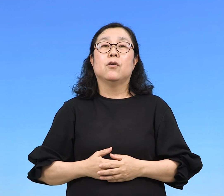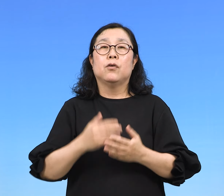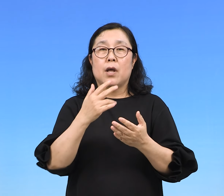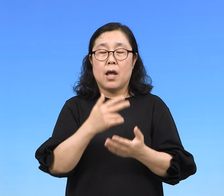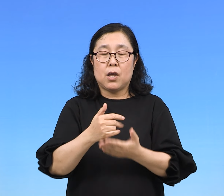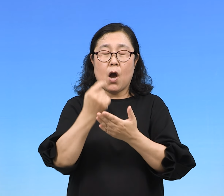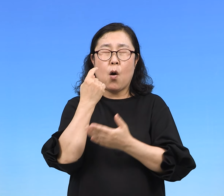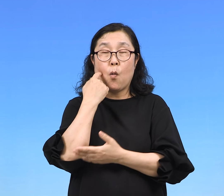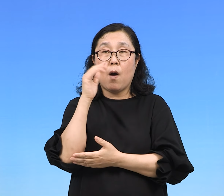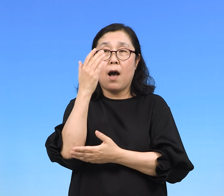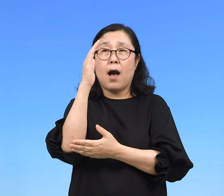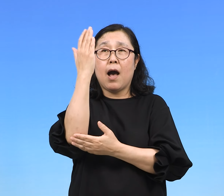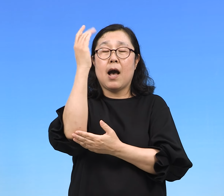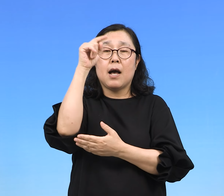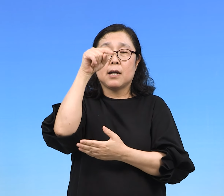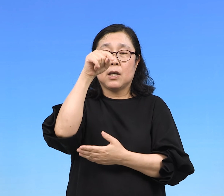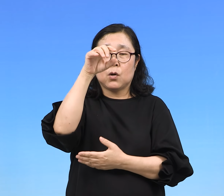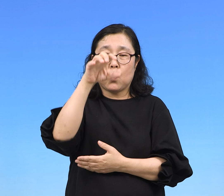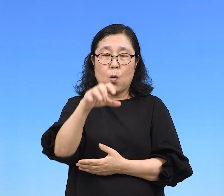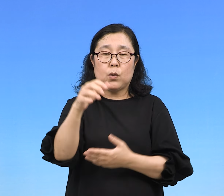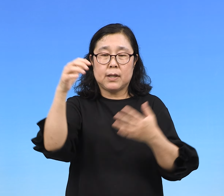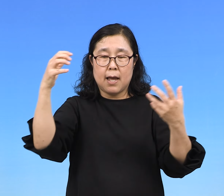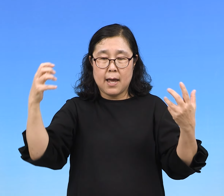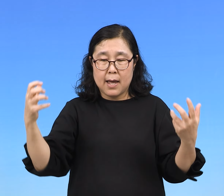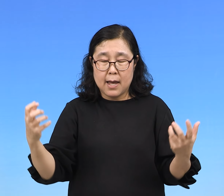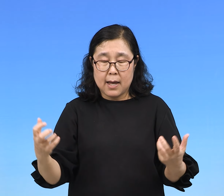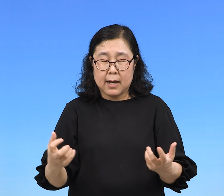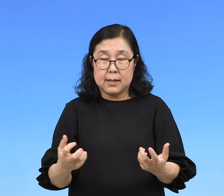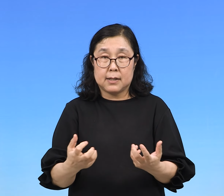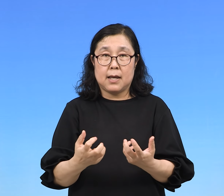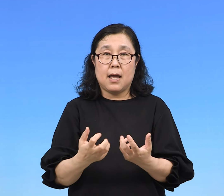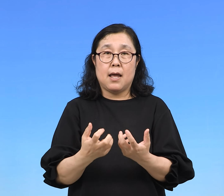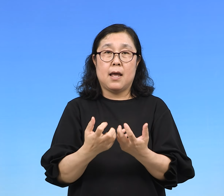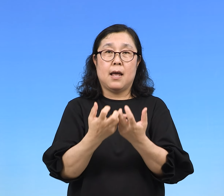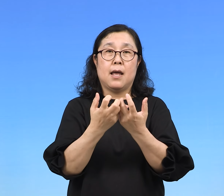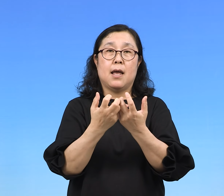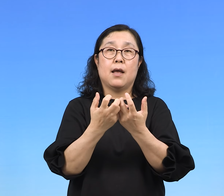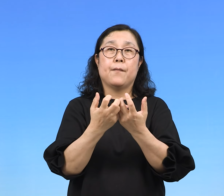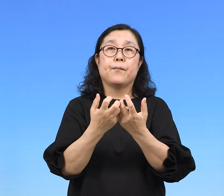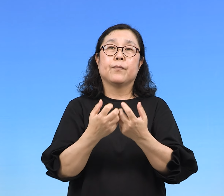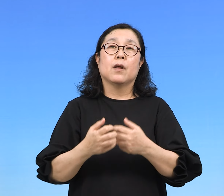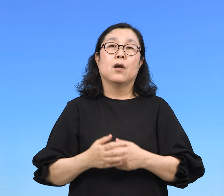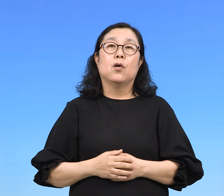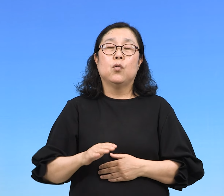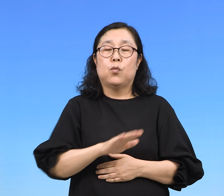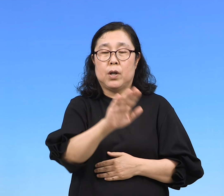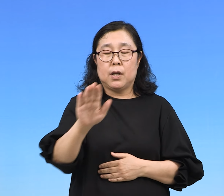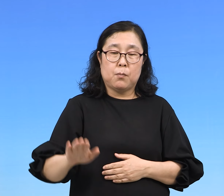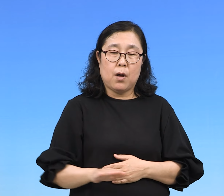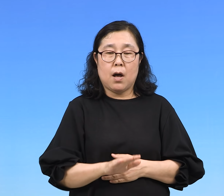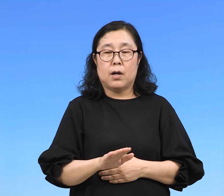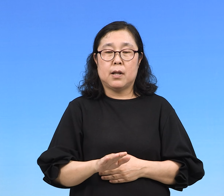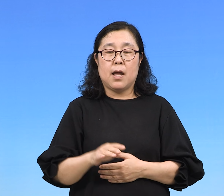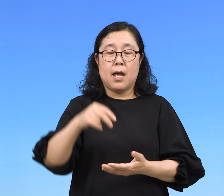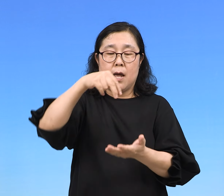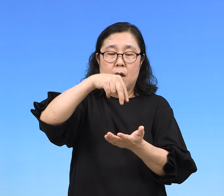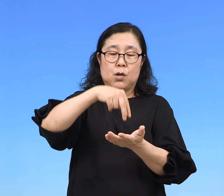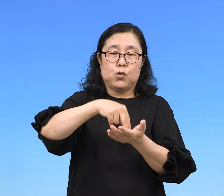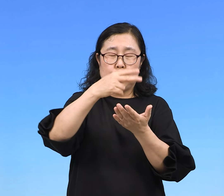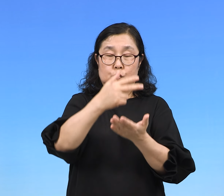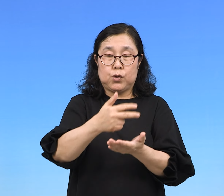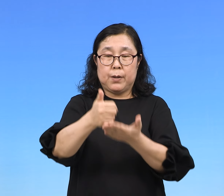드셨네. 주의 영광 이곳에 가득해.